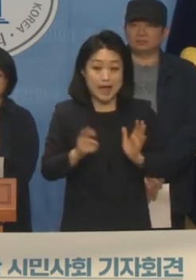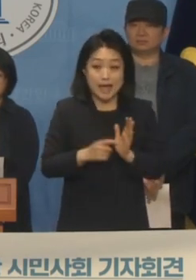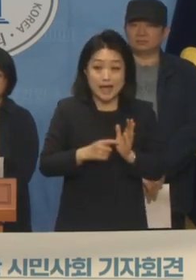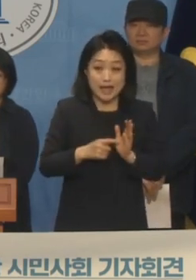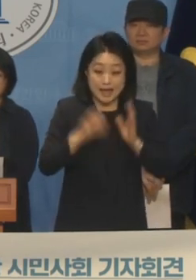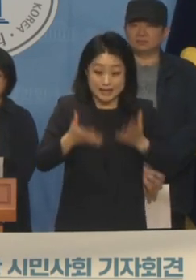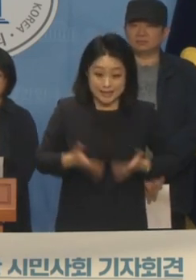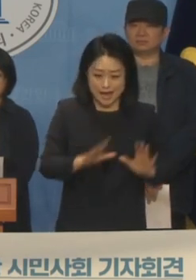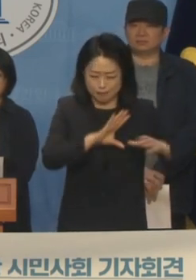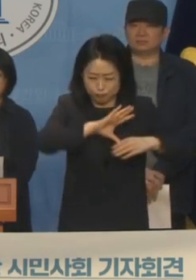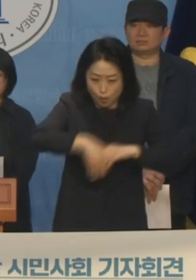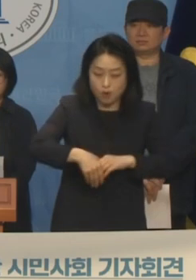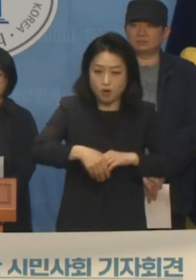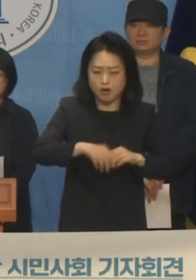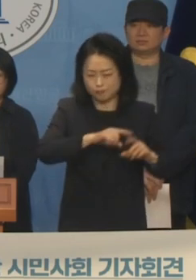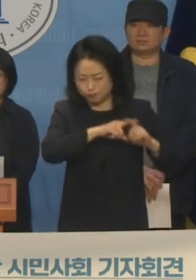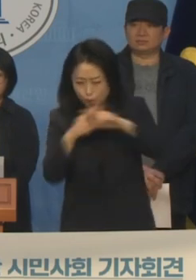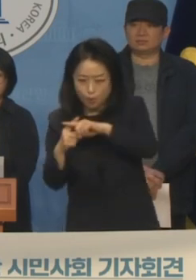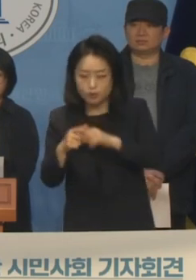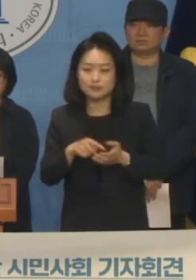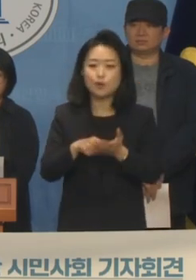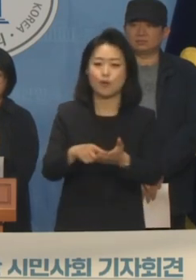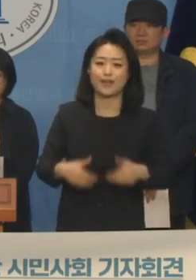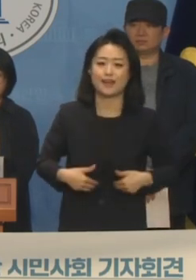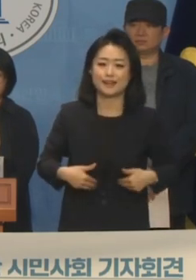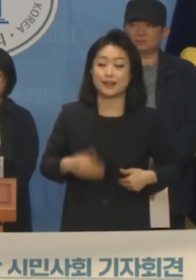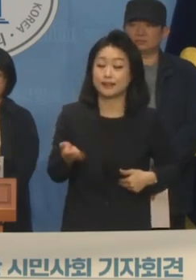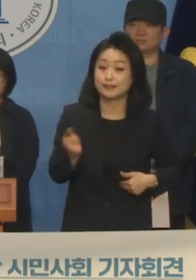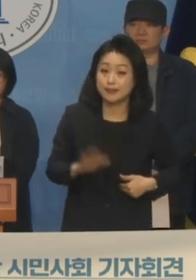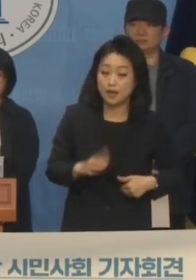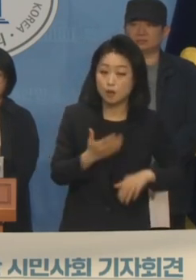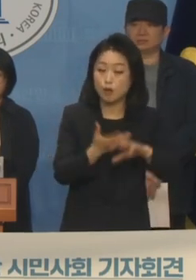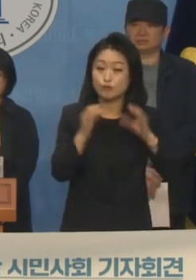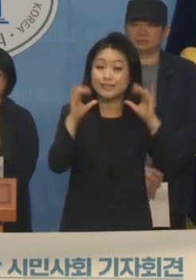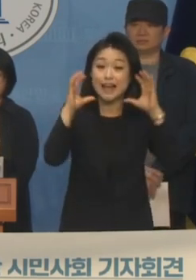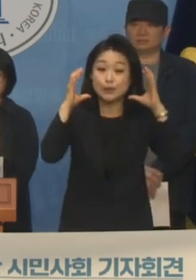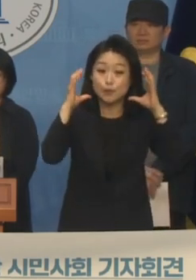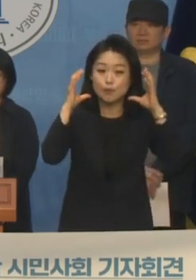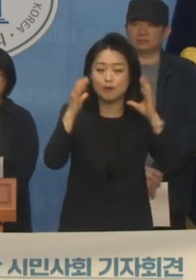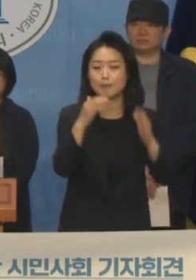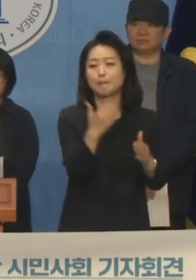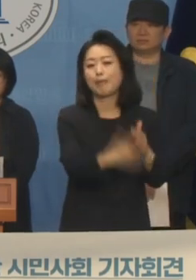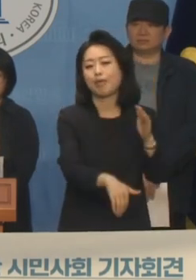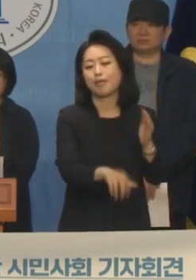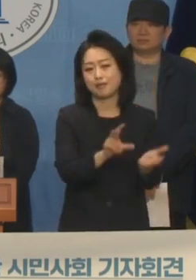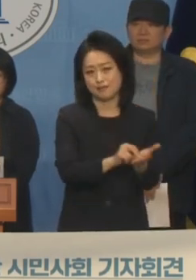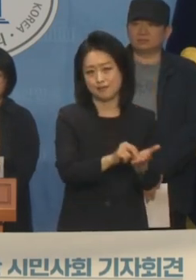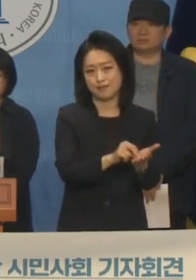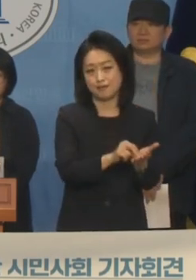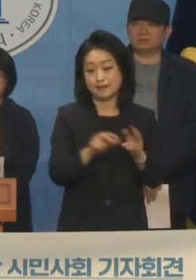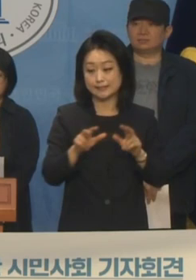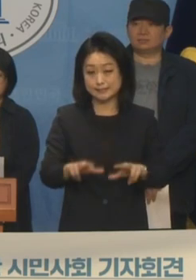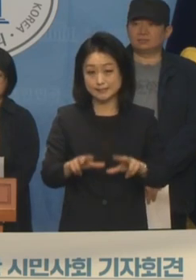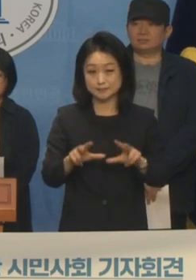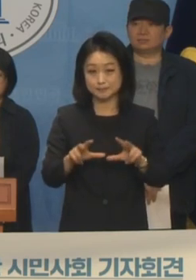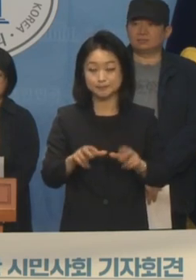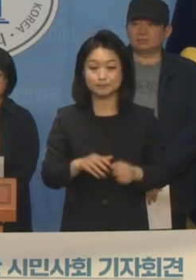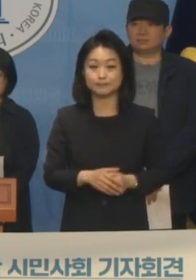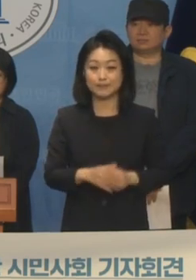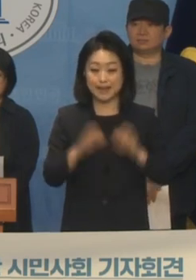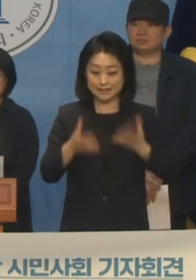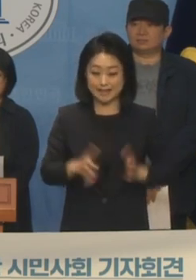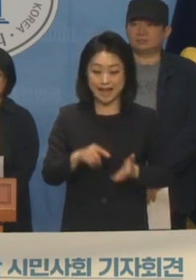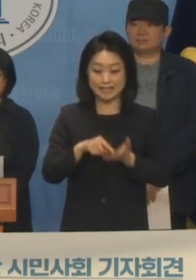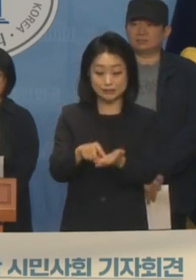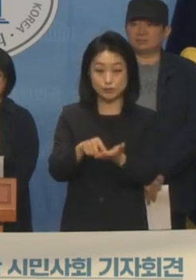출생 등록 제도가 도입됐지만 외국인 아동은 여전히 배제되어 있습니다. 현행 출생 신고 제도가